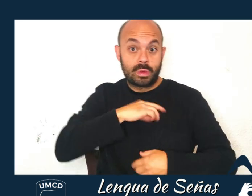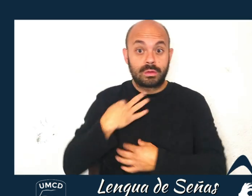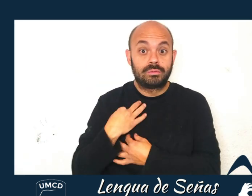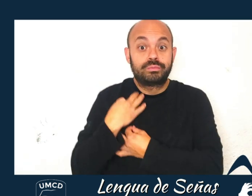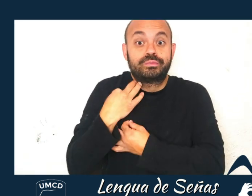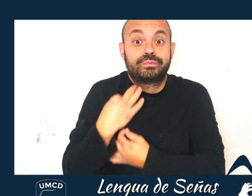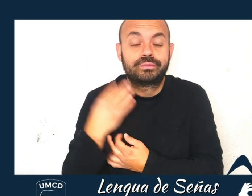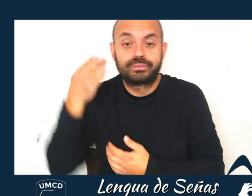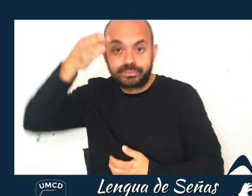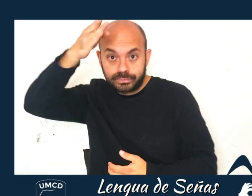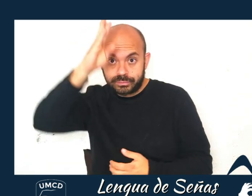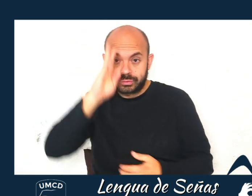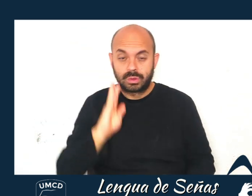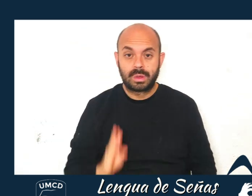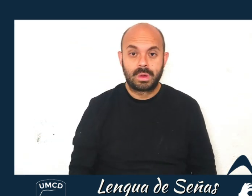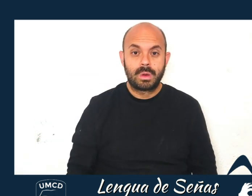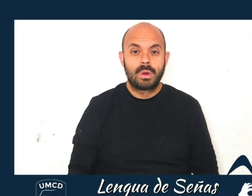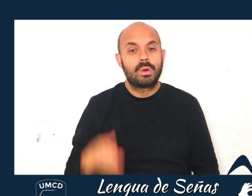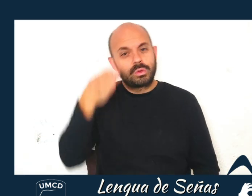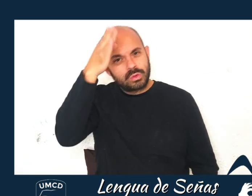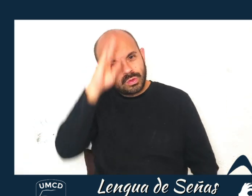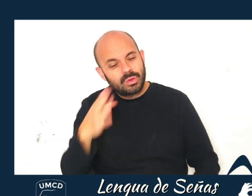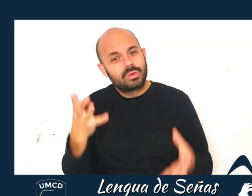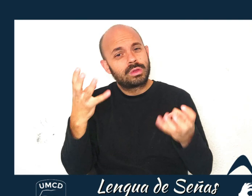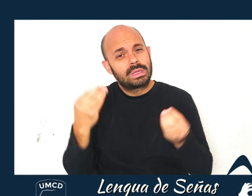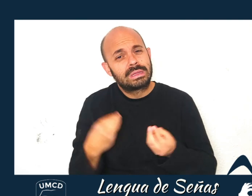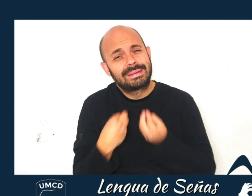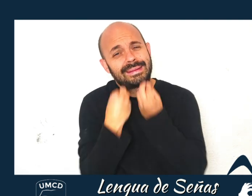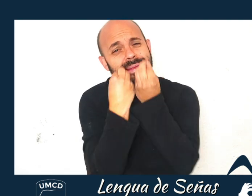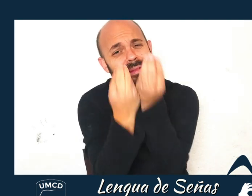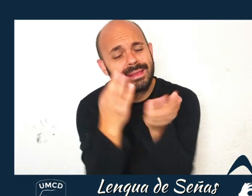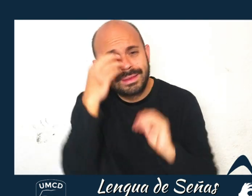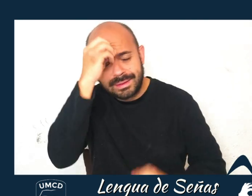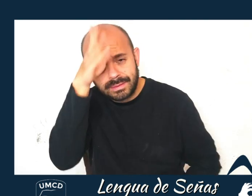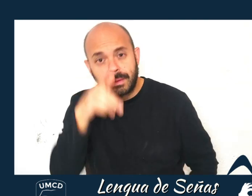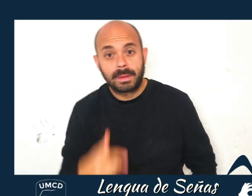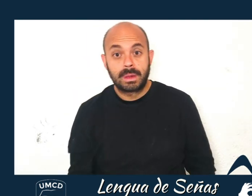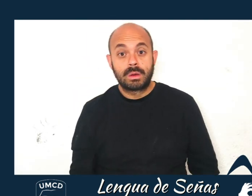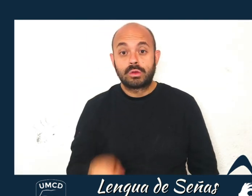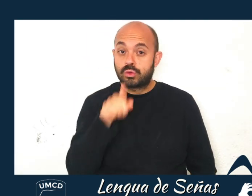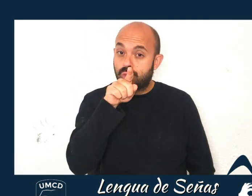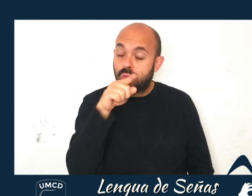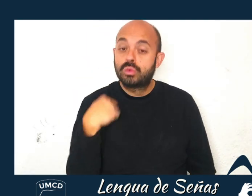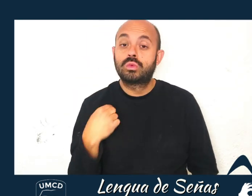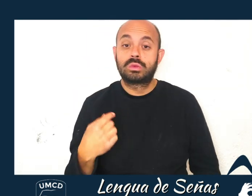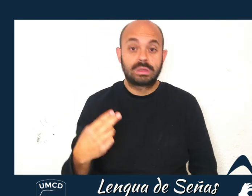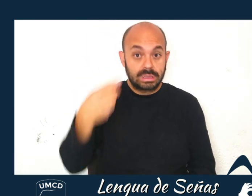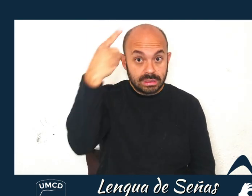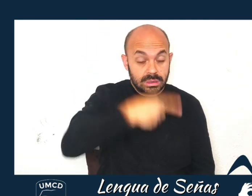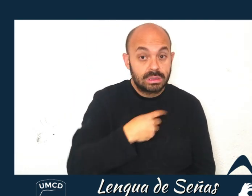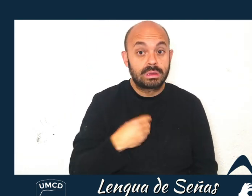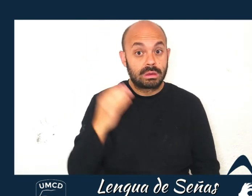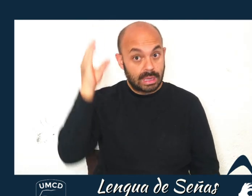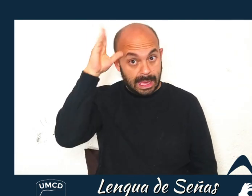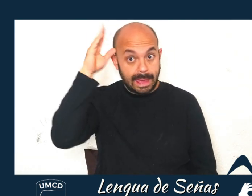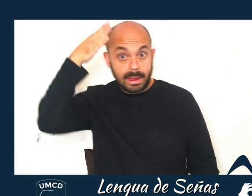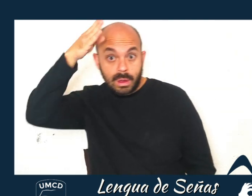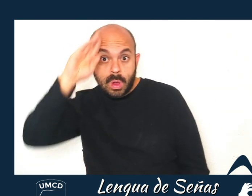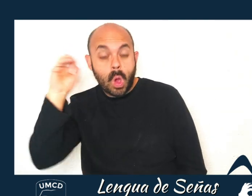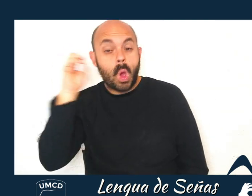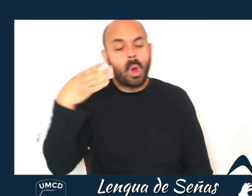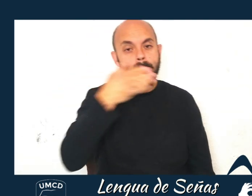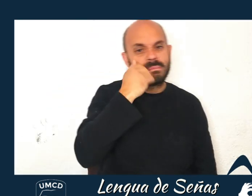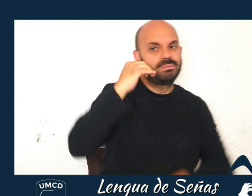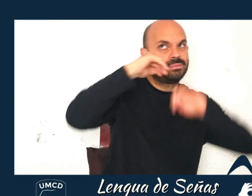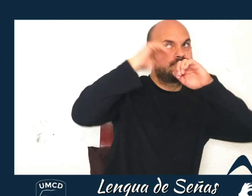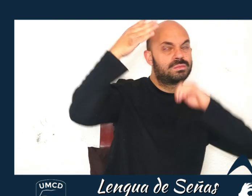que tanto anhelamos. Dios quiere brindarles. Tenemos que salir nosotros en pos de la búsqueda